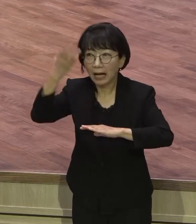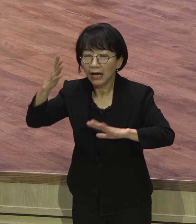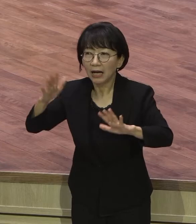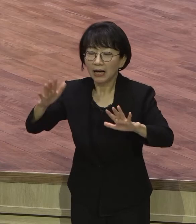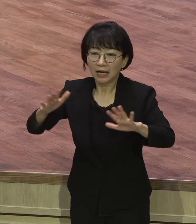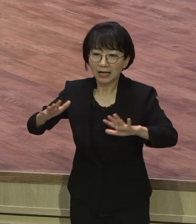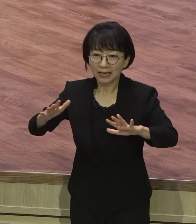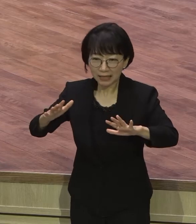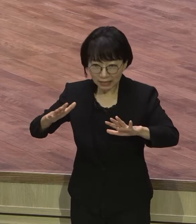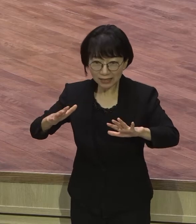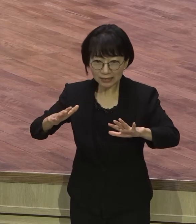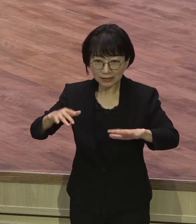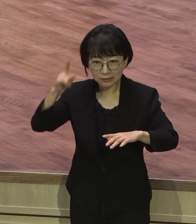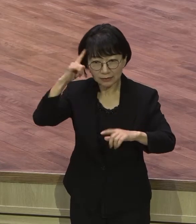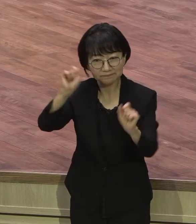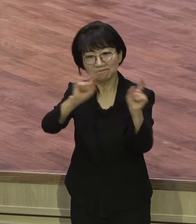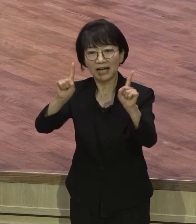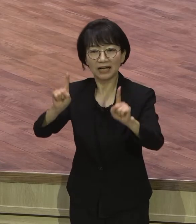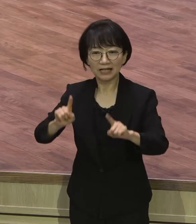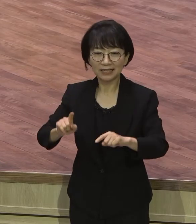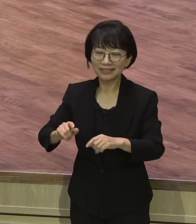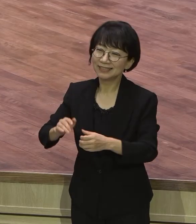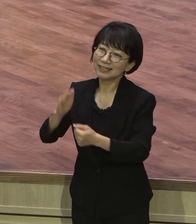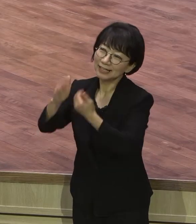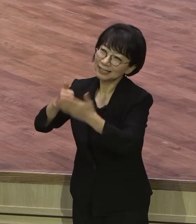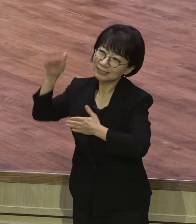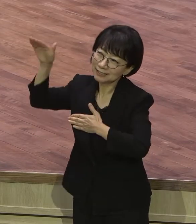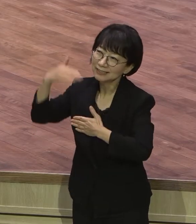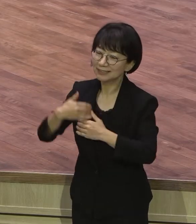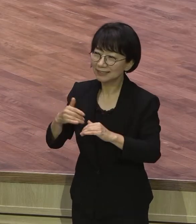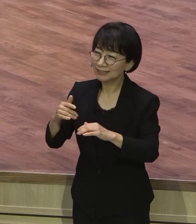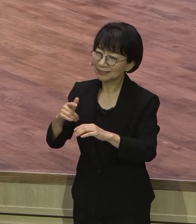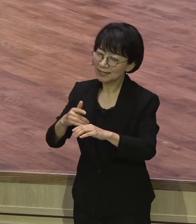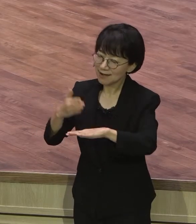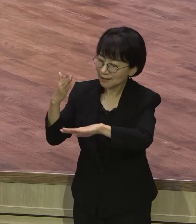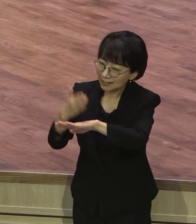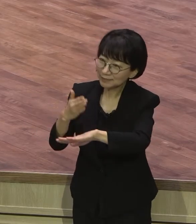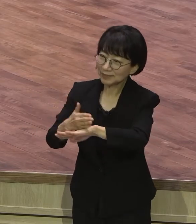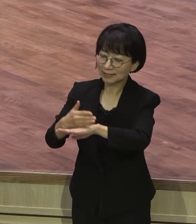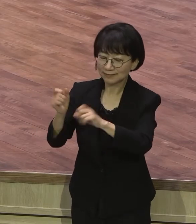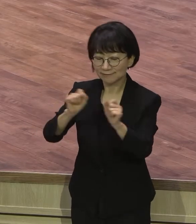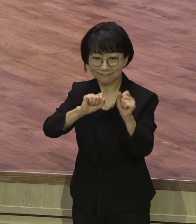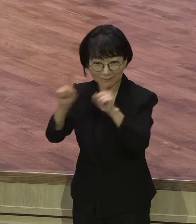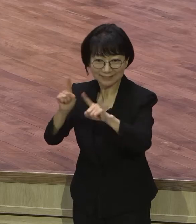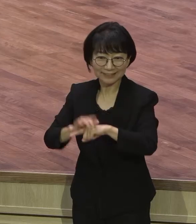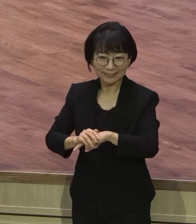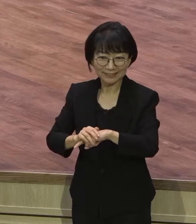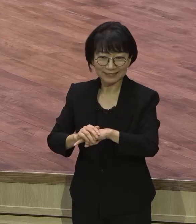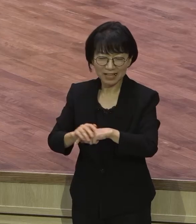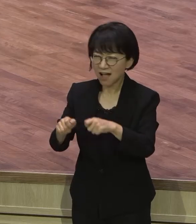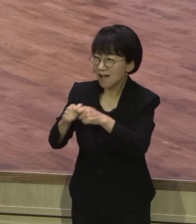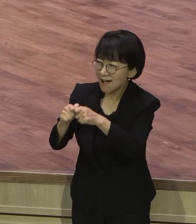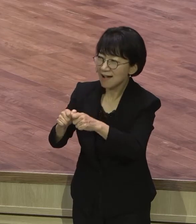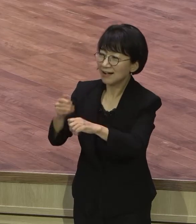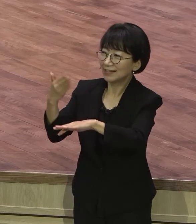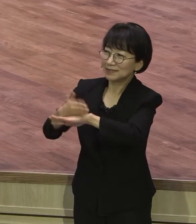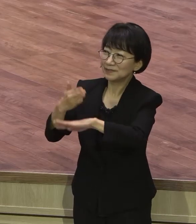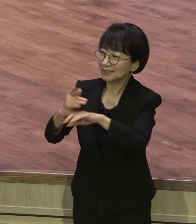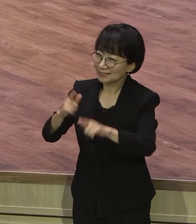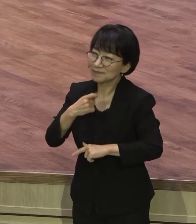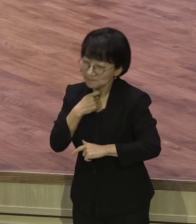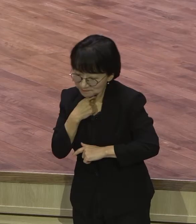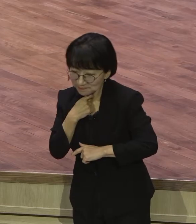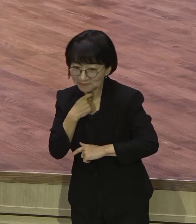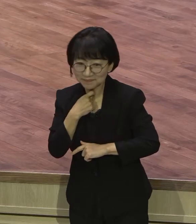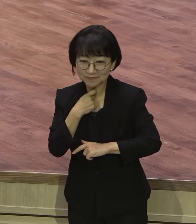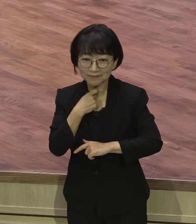진심으로 감사하는 삶이 없었구나. 하나님, 내가 오늘부터 더욱 구체적으로 세밀하게 감사하는 삶이